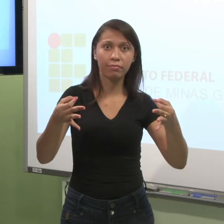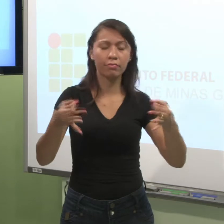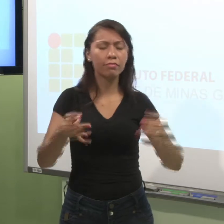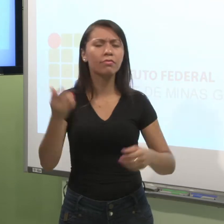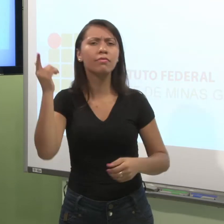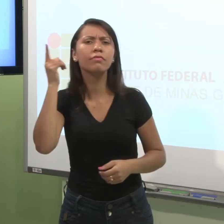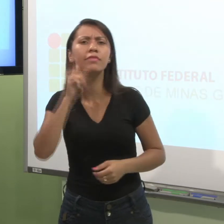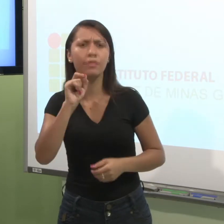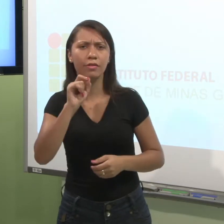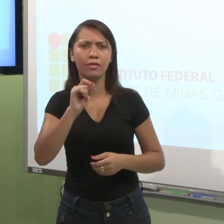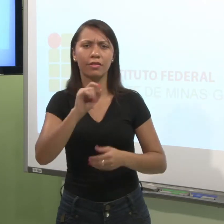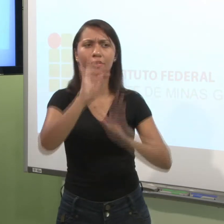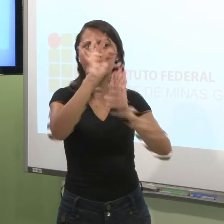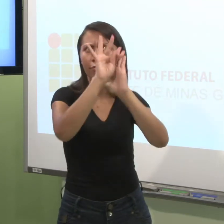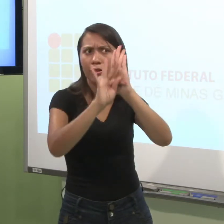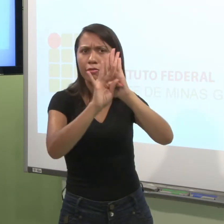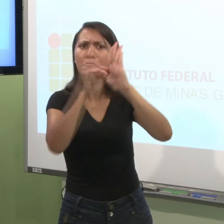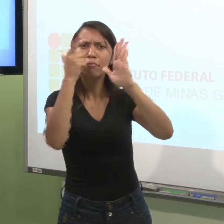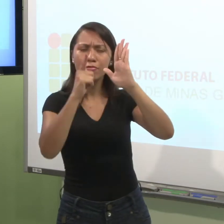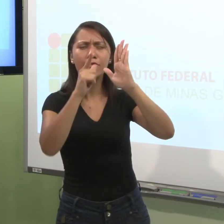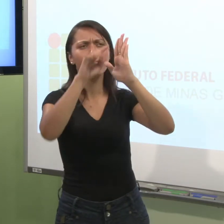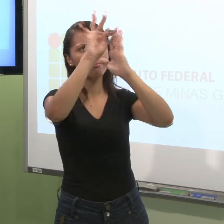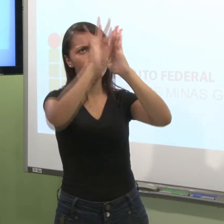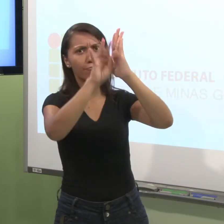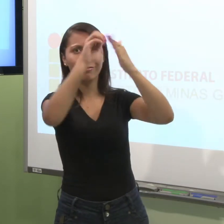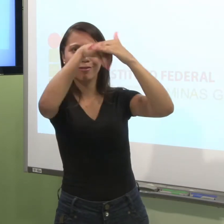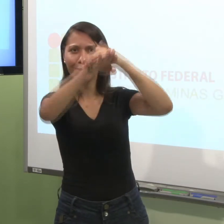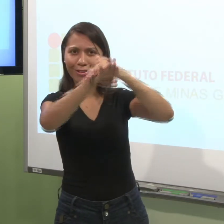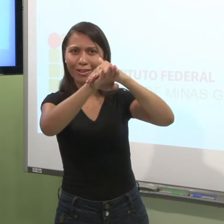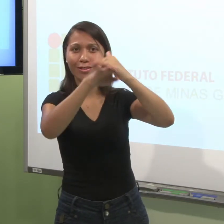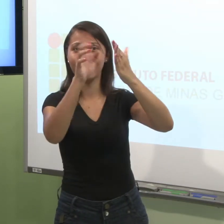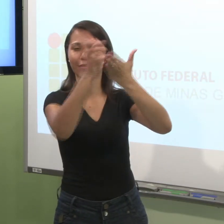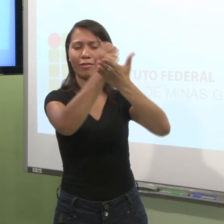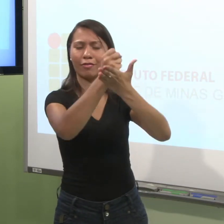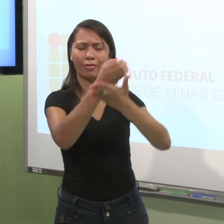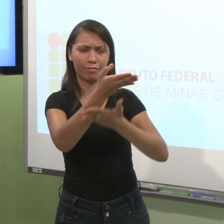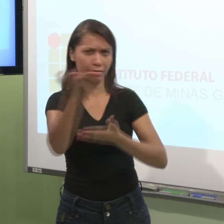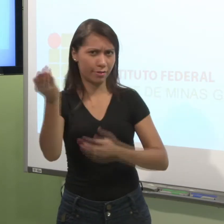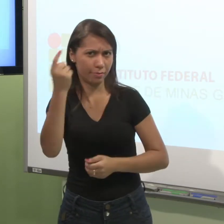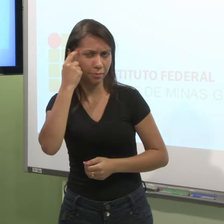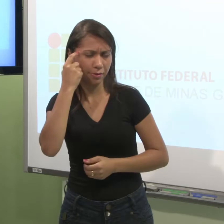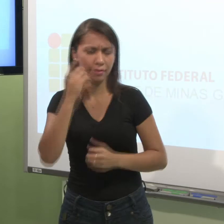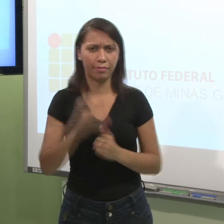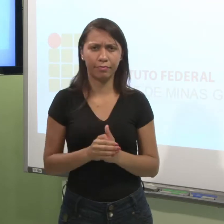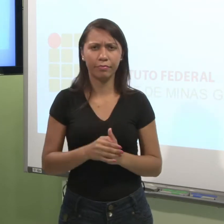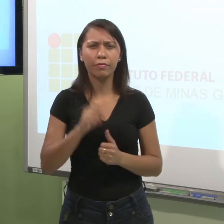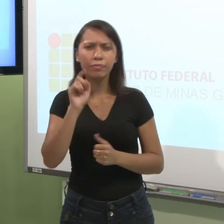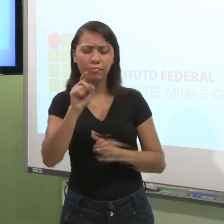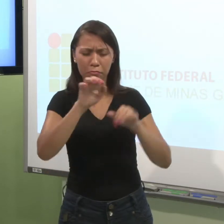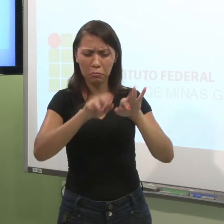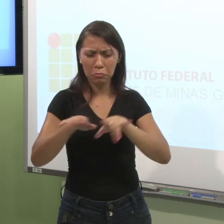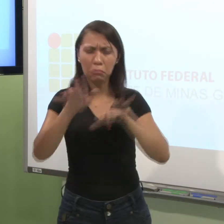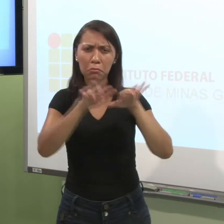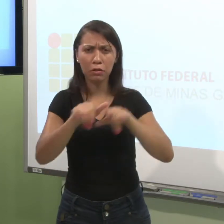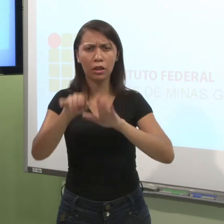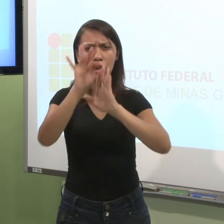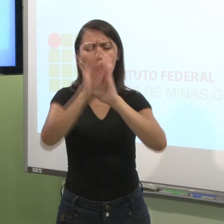documento fique a salvo. Então me acompanhem no raciocínio. Você digitou o seu texto, ok?